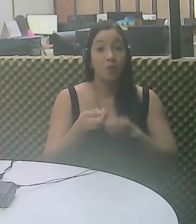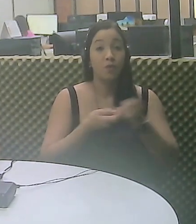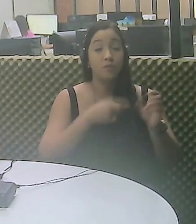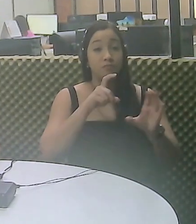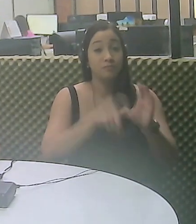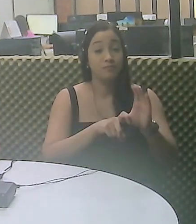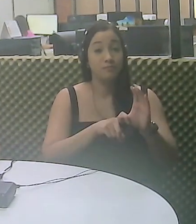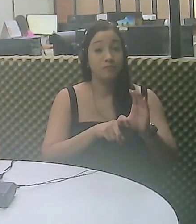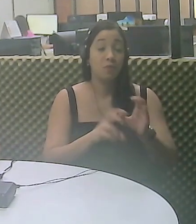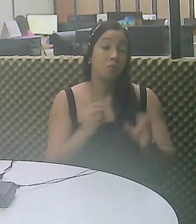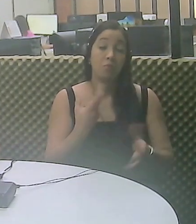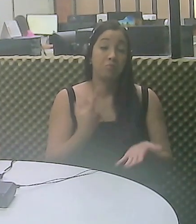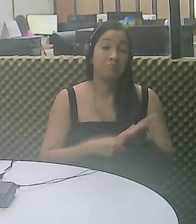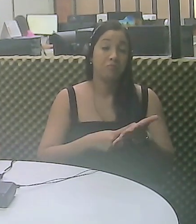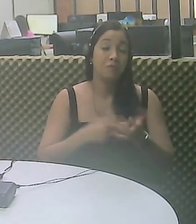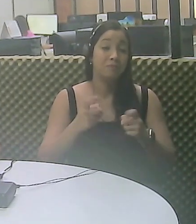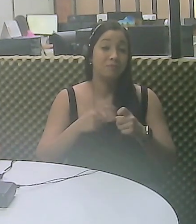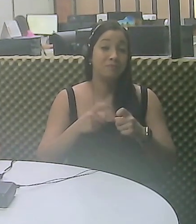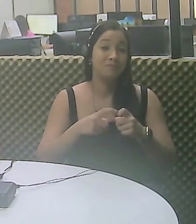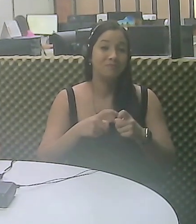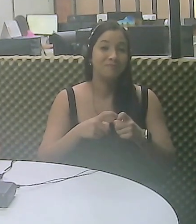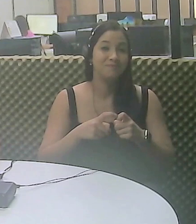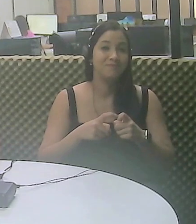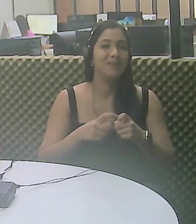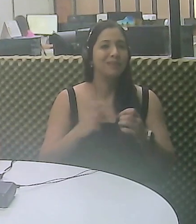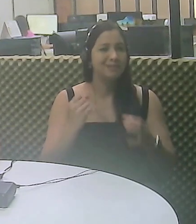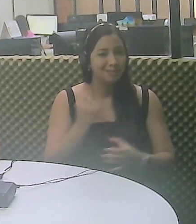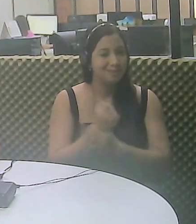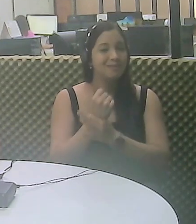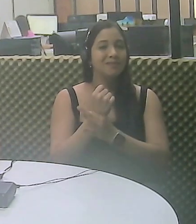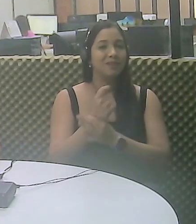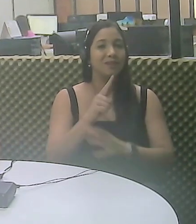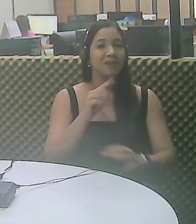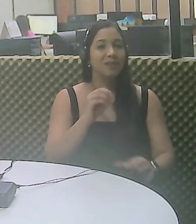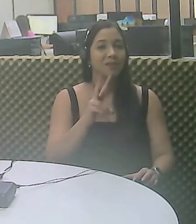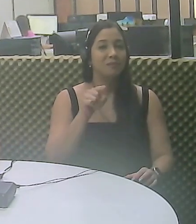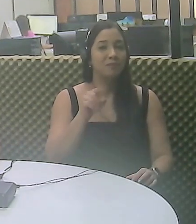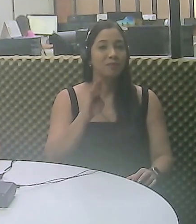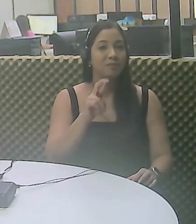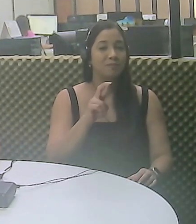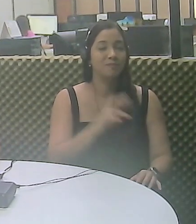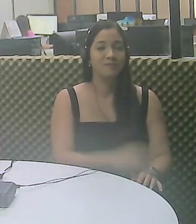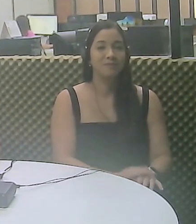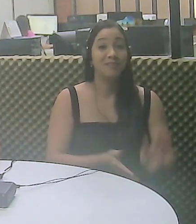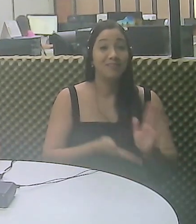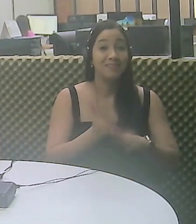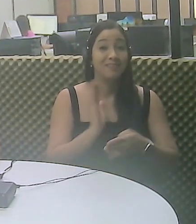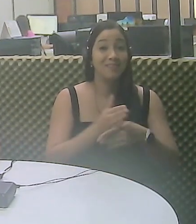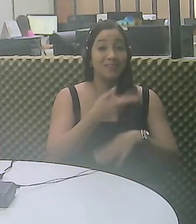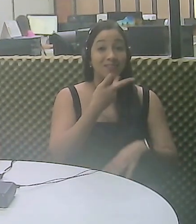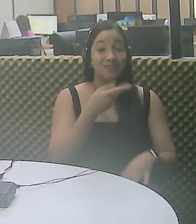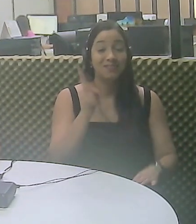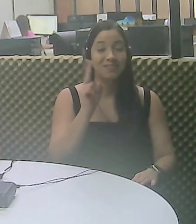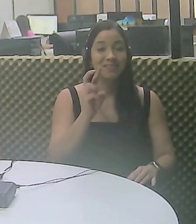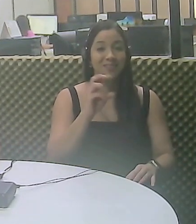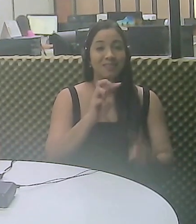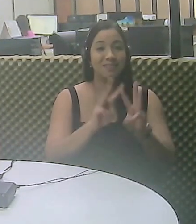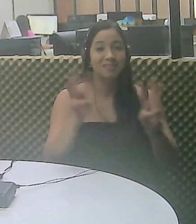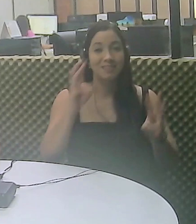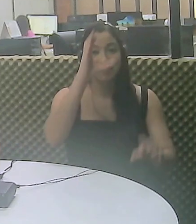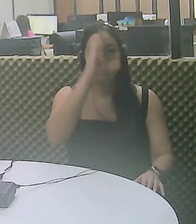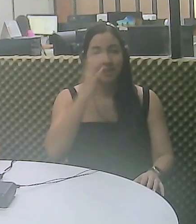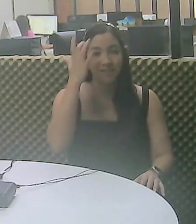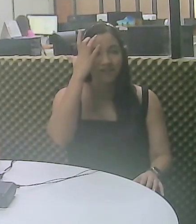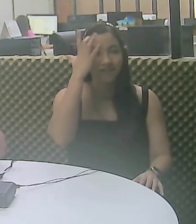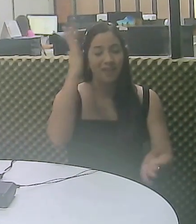débitos ou marca uma consulta. E tem segurança do acesso gov.br. Entra lá, Portal Cidadão. Tudo